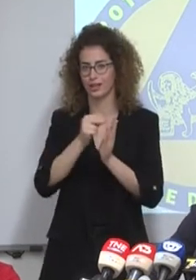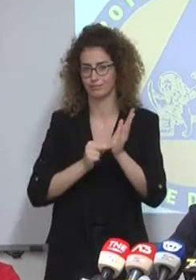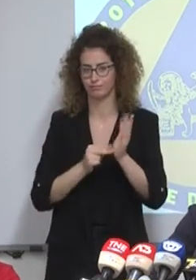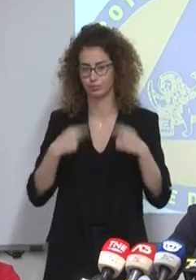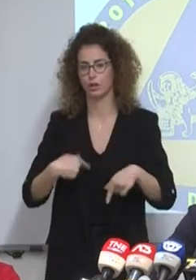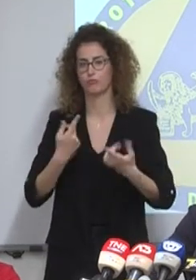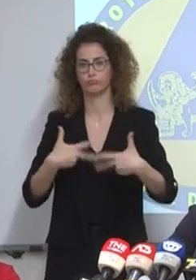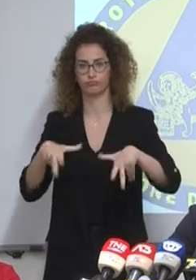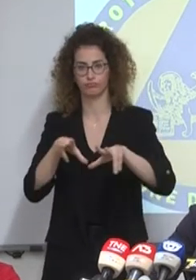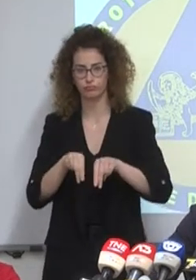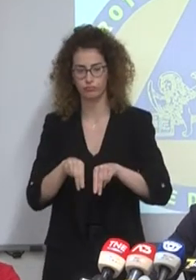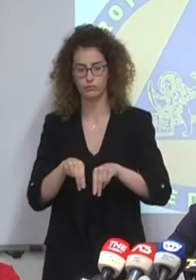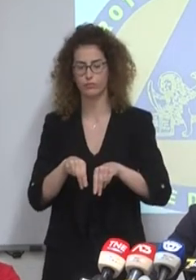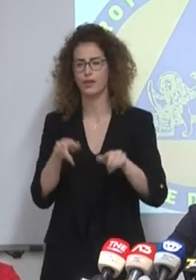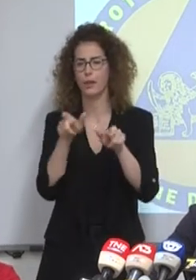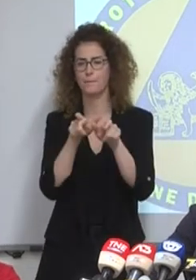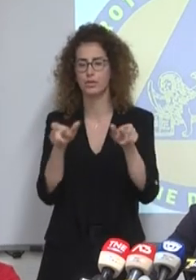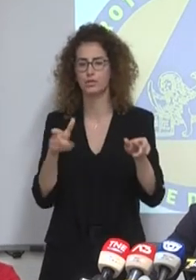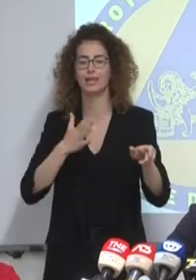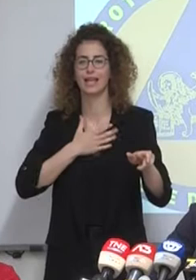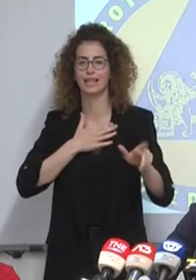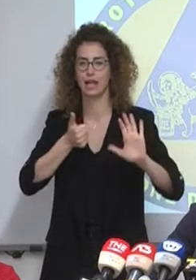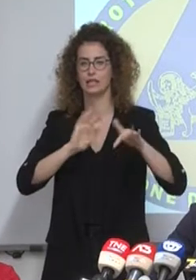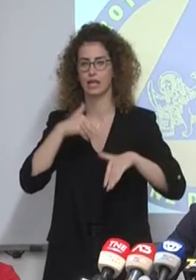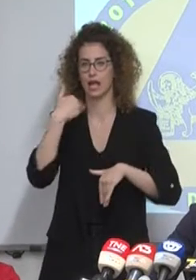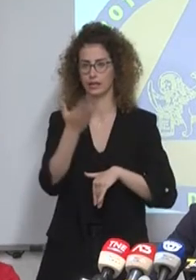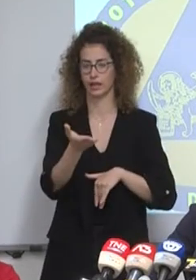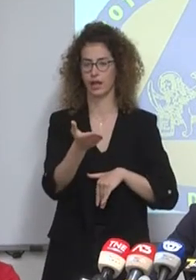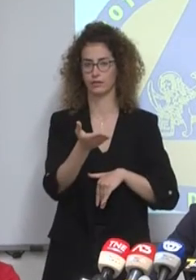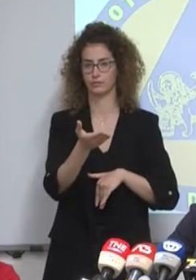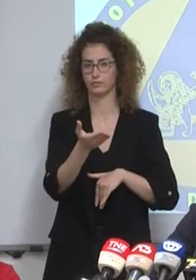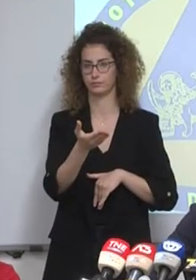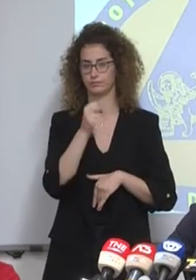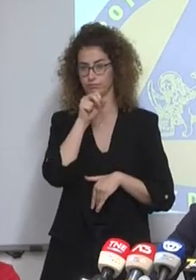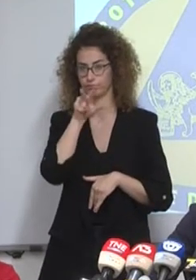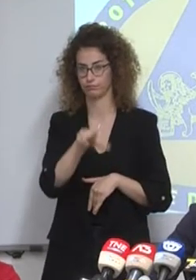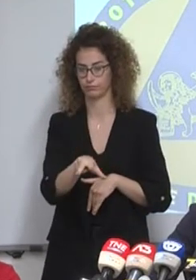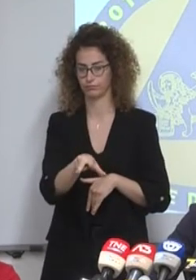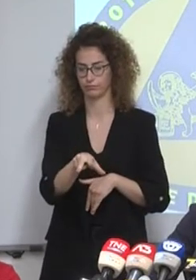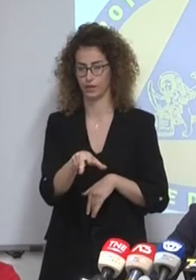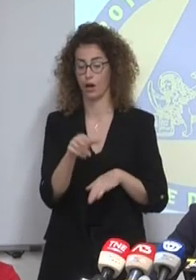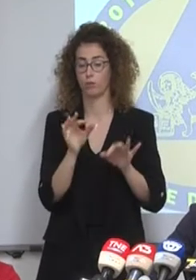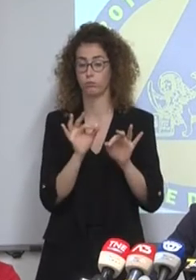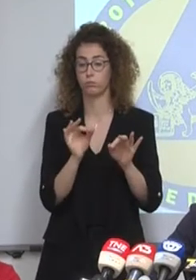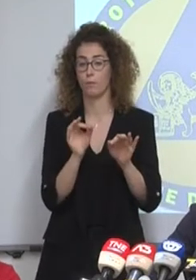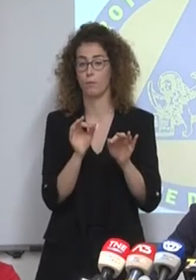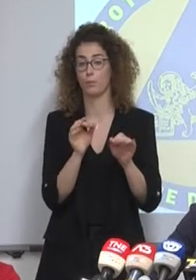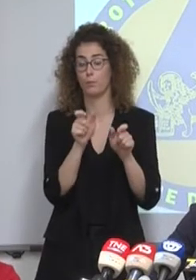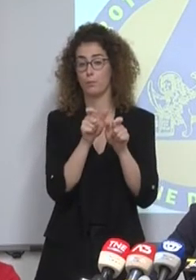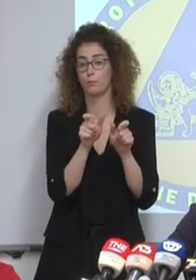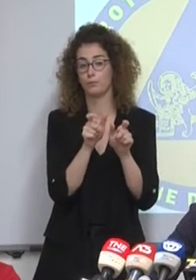a tutti coloro che hanno più di 60 anni in particolar modo la classe